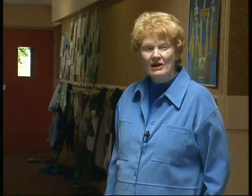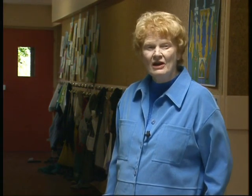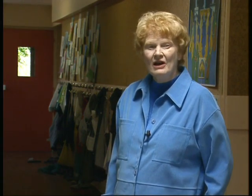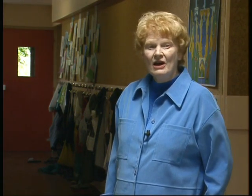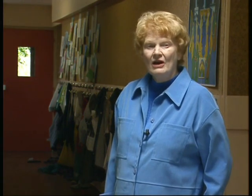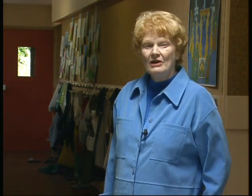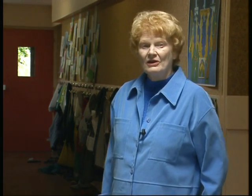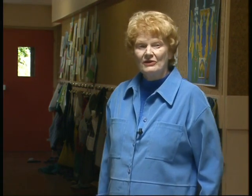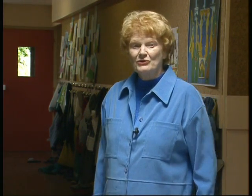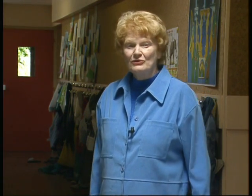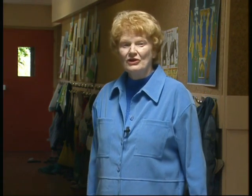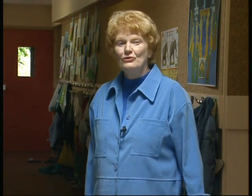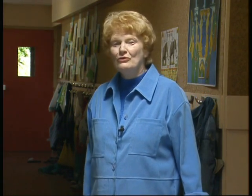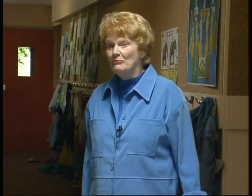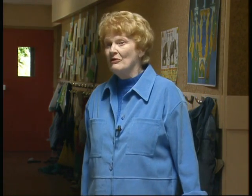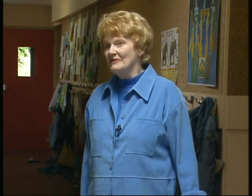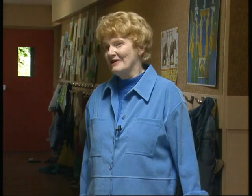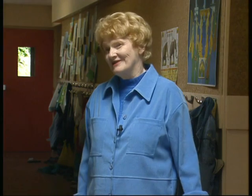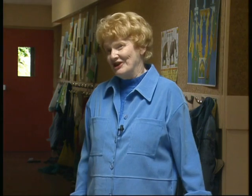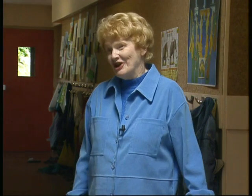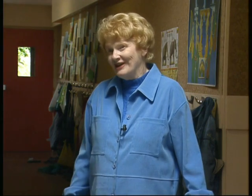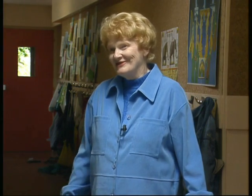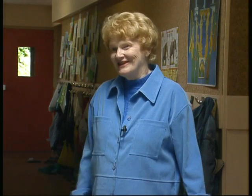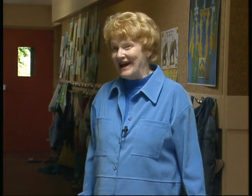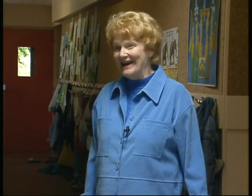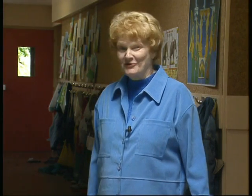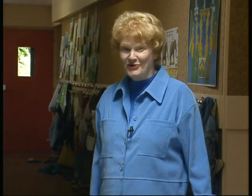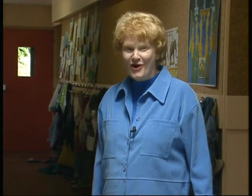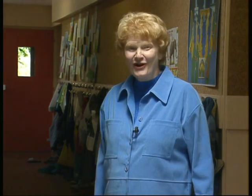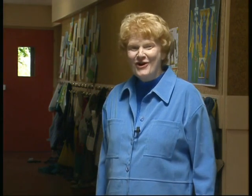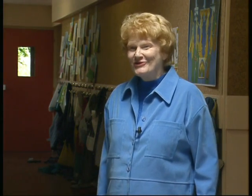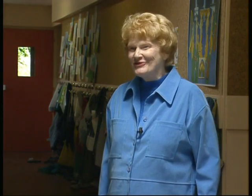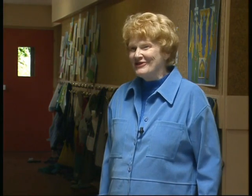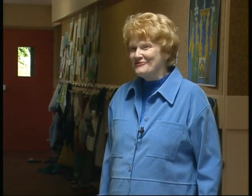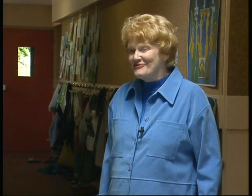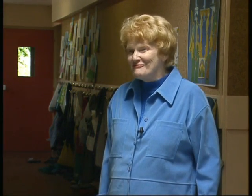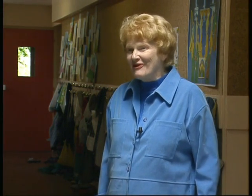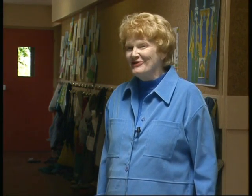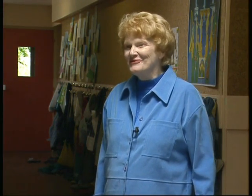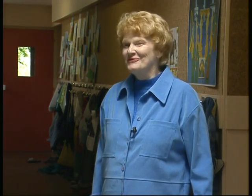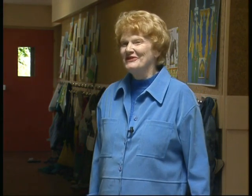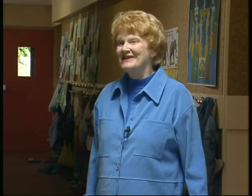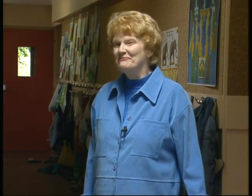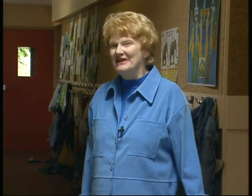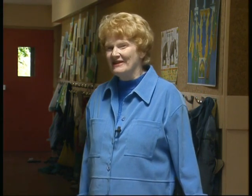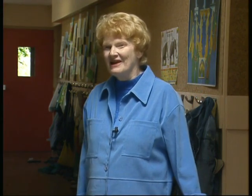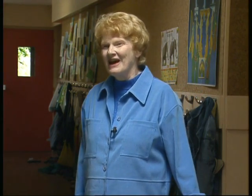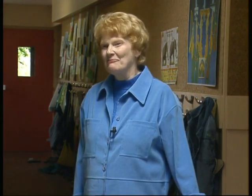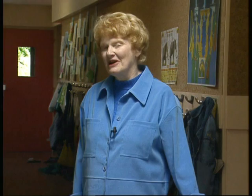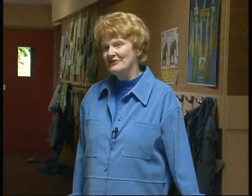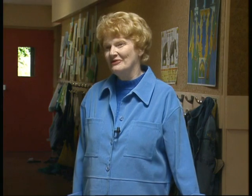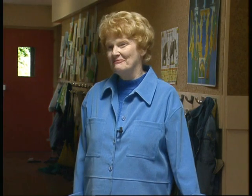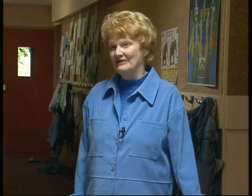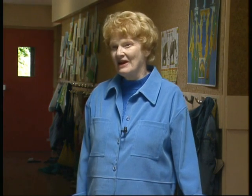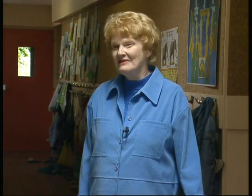trompé. Et ce n'est nullement, ça c'est la charte, c'est la règle d'or, ce n'est nullement d'expliquer à